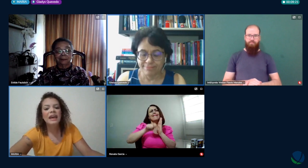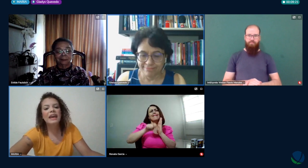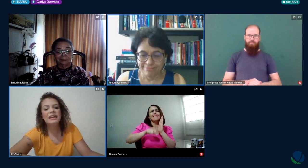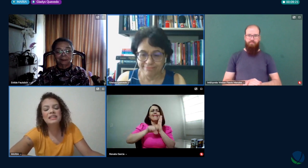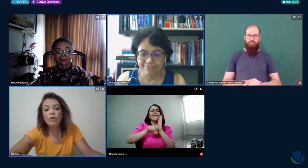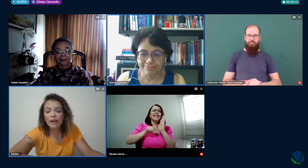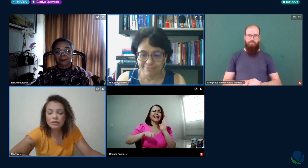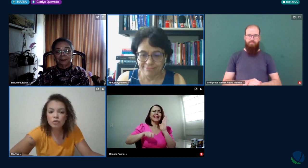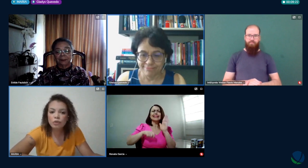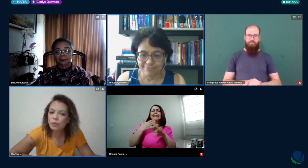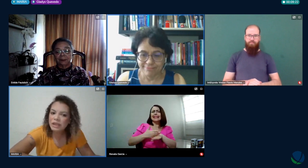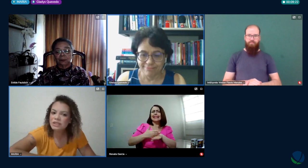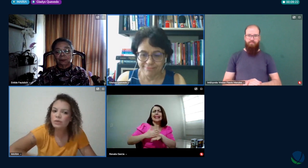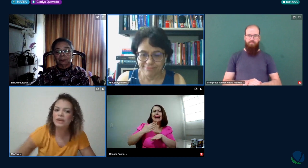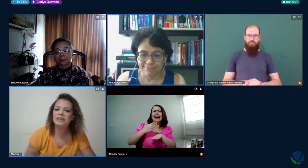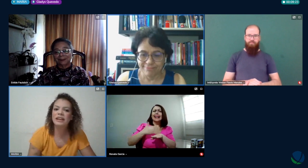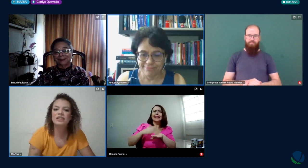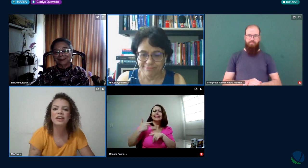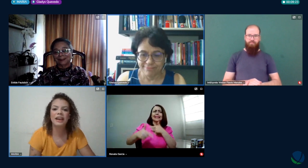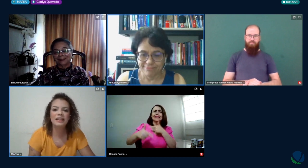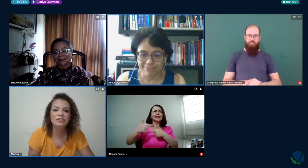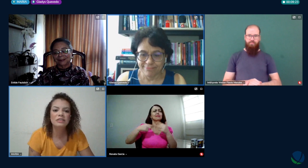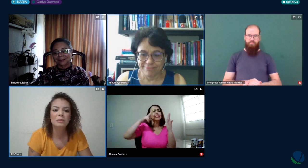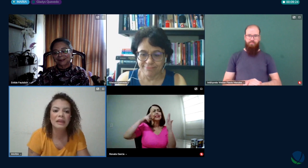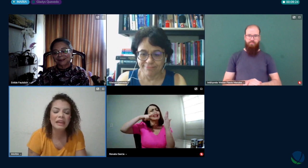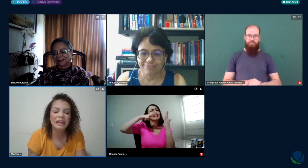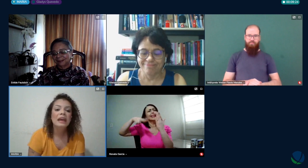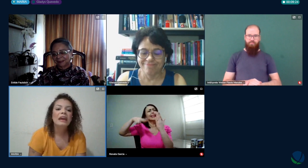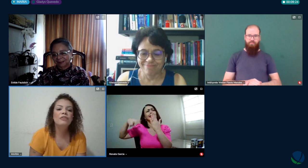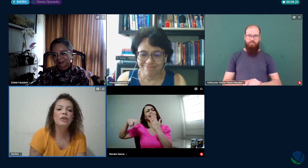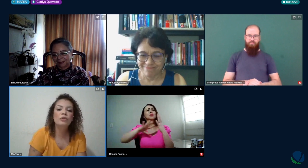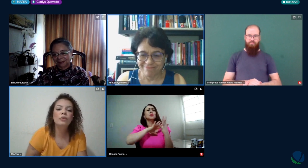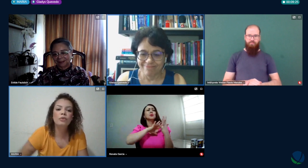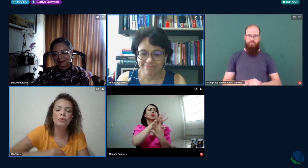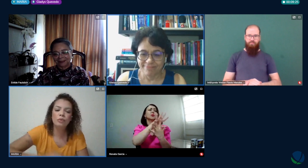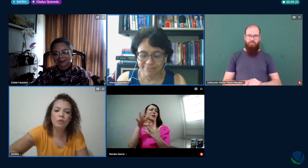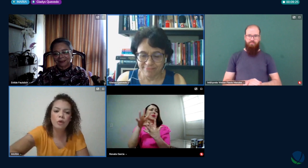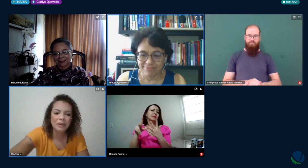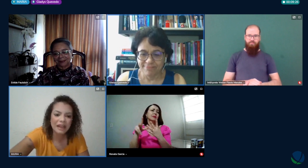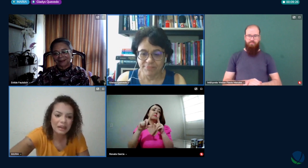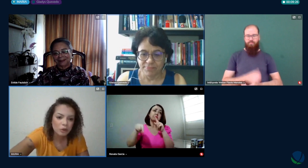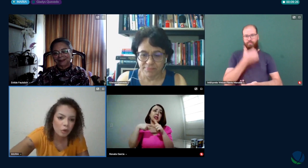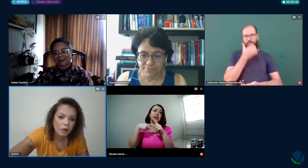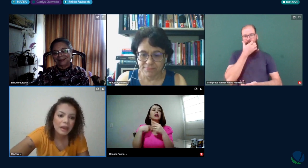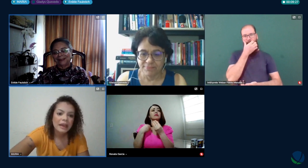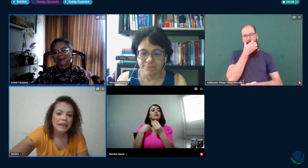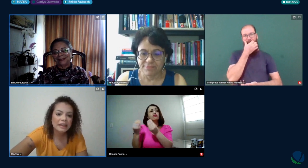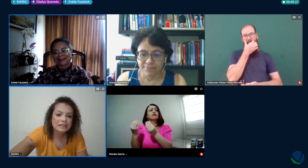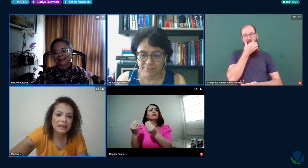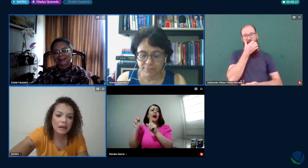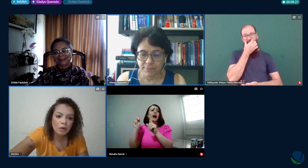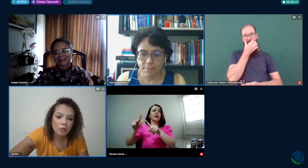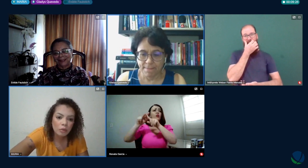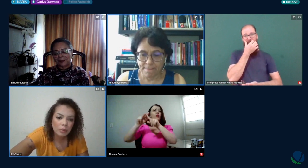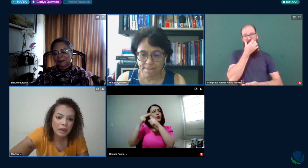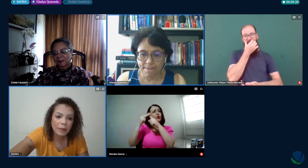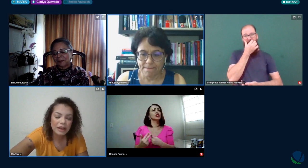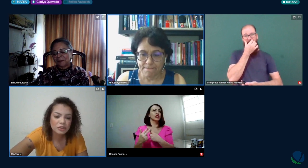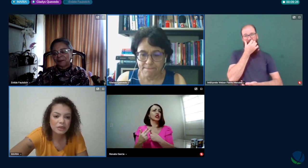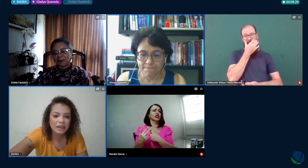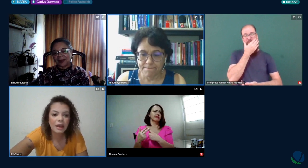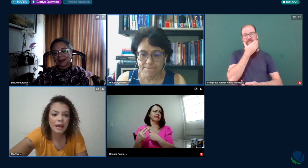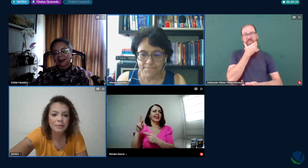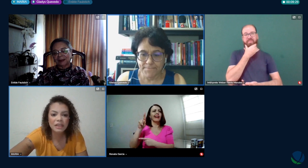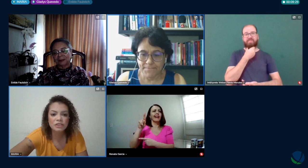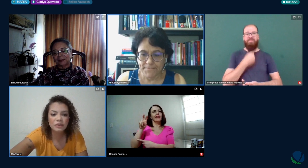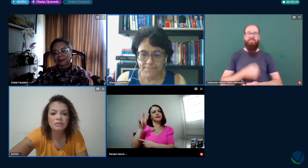pesquisas. Salvar tudo isso com a internet caindo também foi um complicador. Então, eu